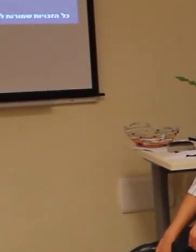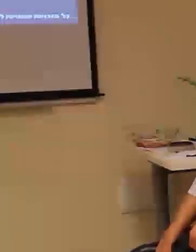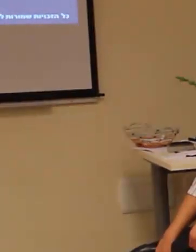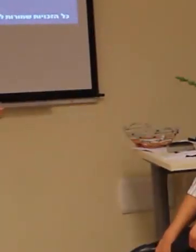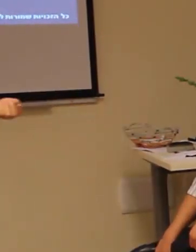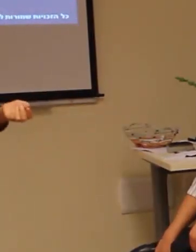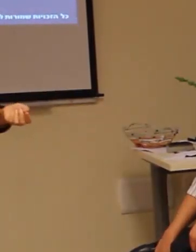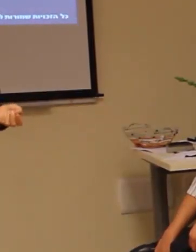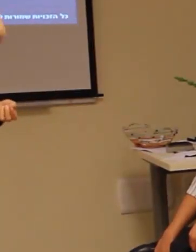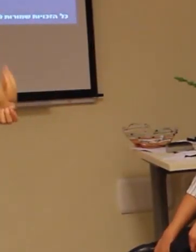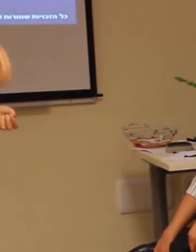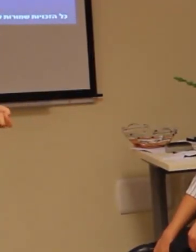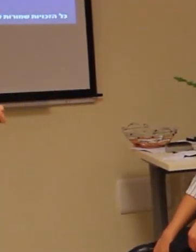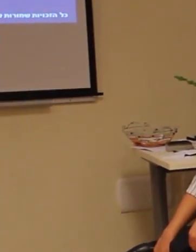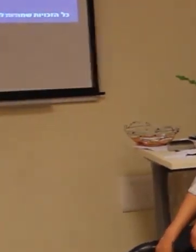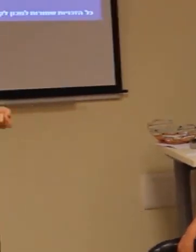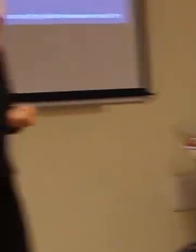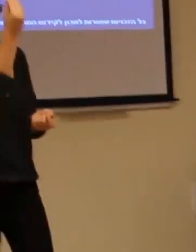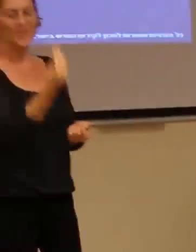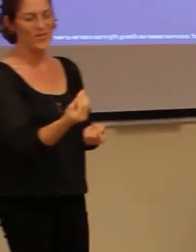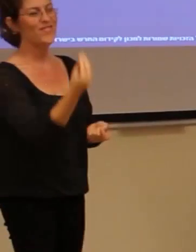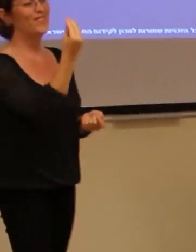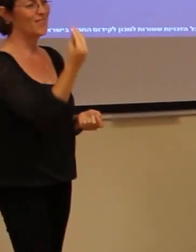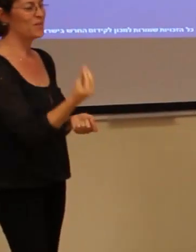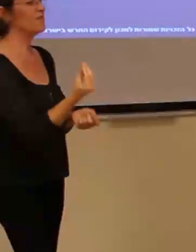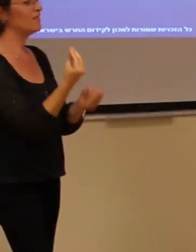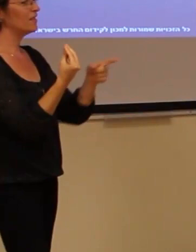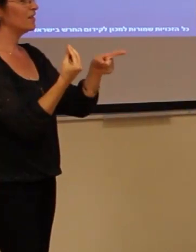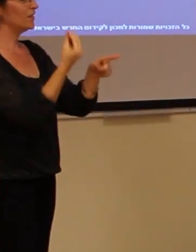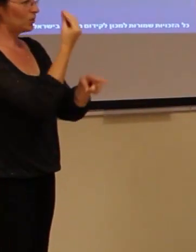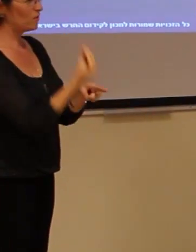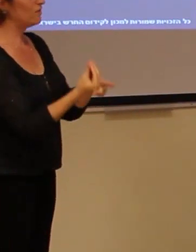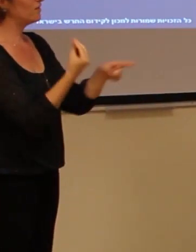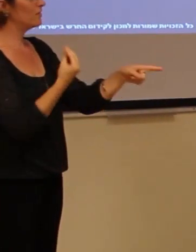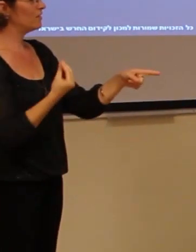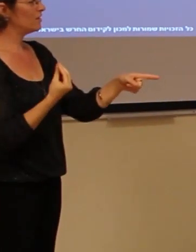טוב? טוב. טוב. טוב, אוקיי. טוב.